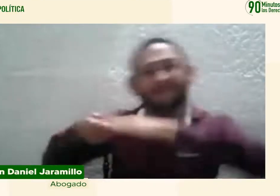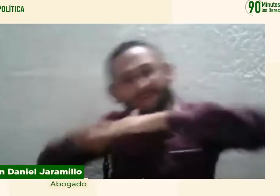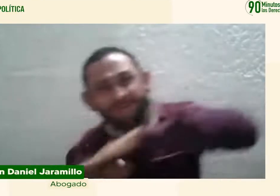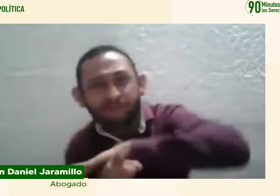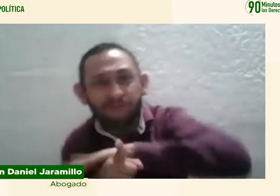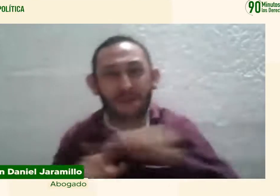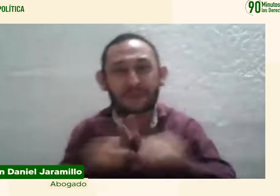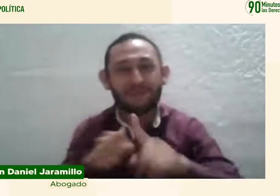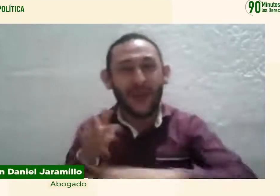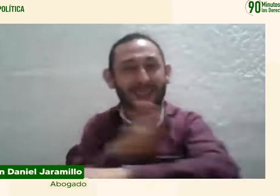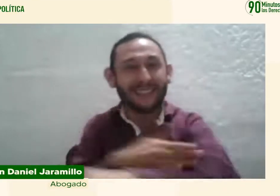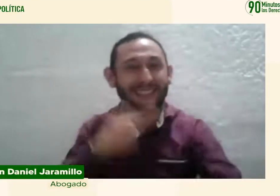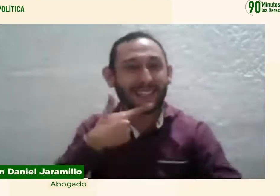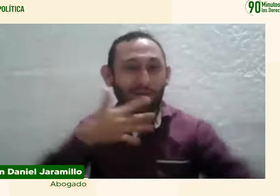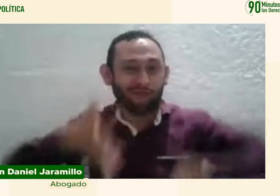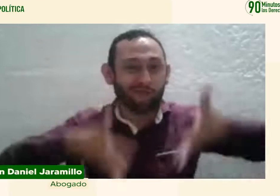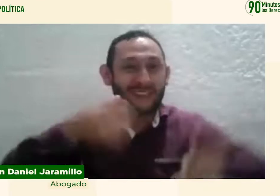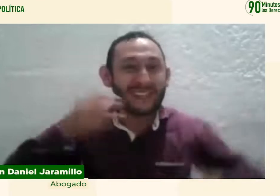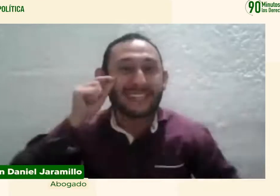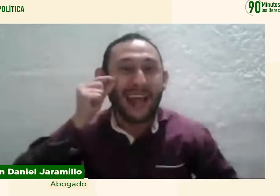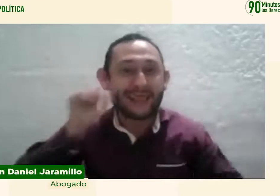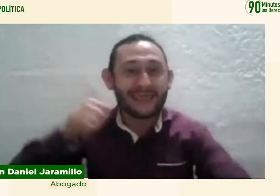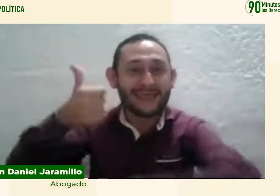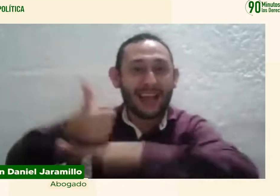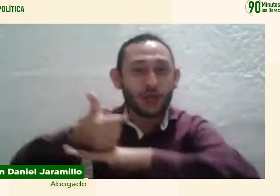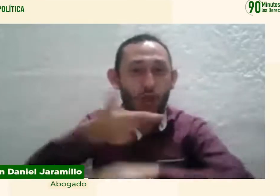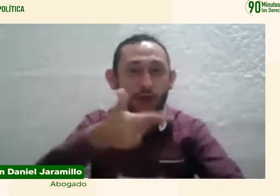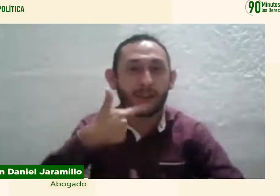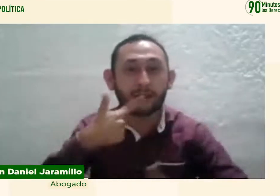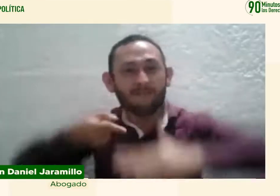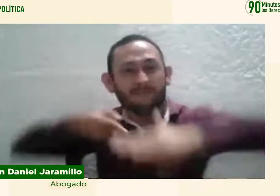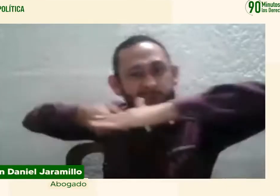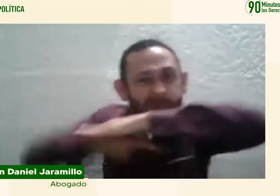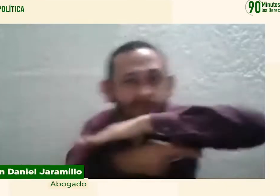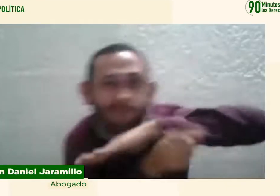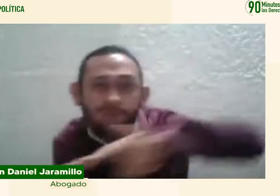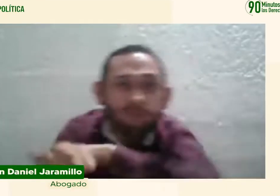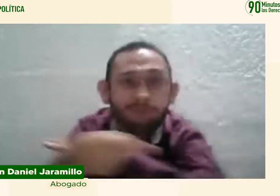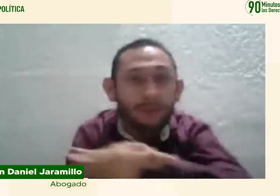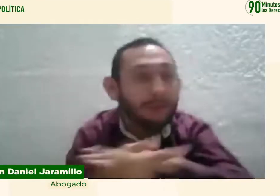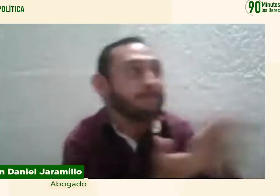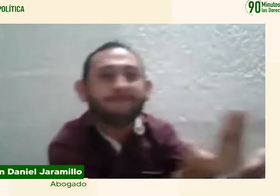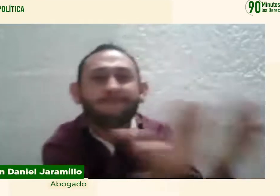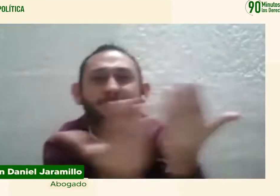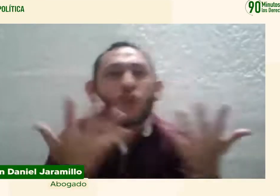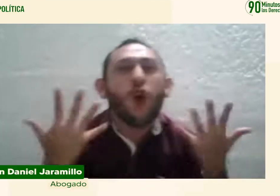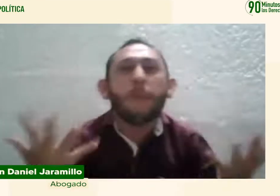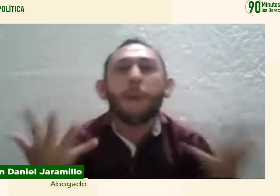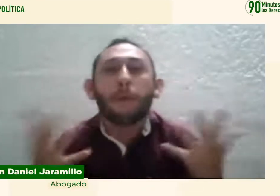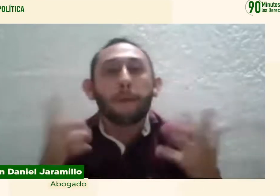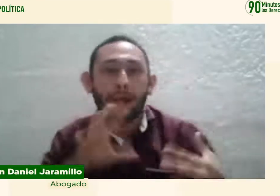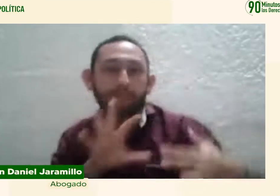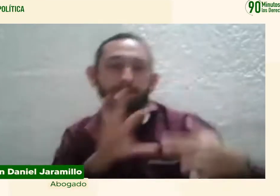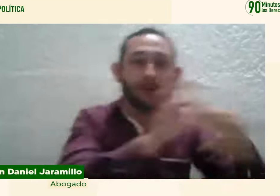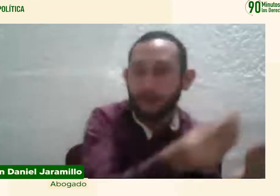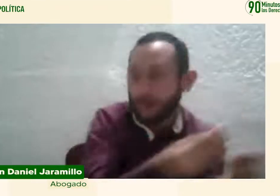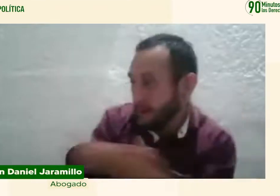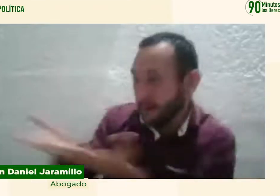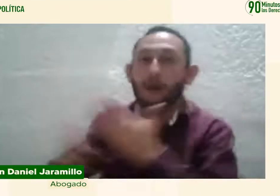las asociaciones pueden de pronto inmiscuirse y decir mire necesitamos de pronto hacer un llamado y